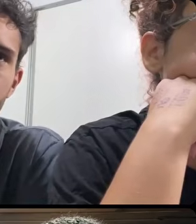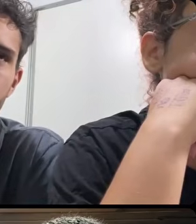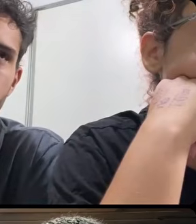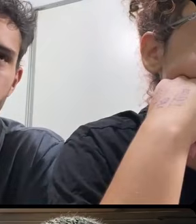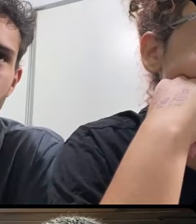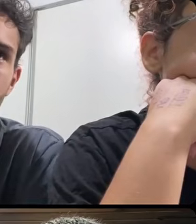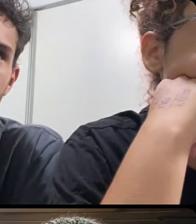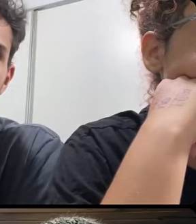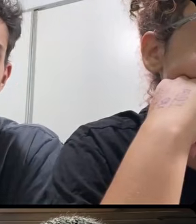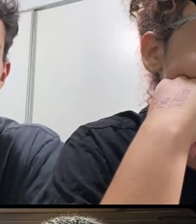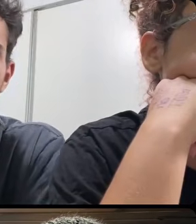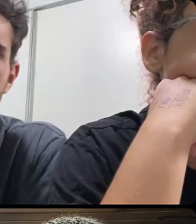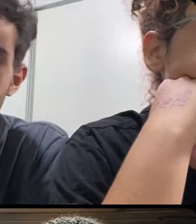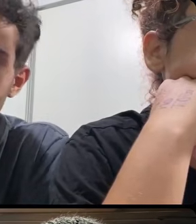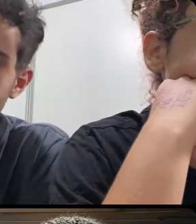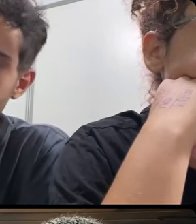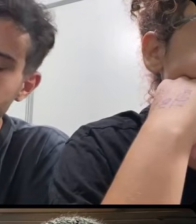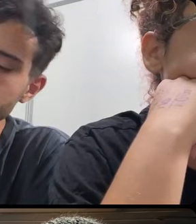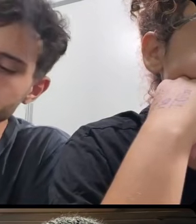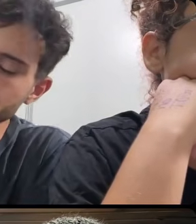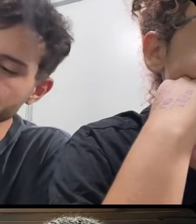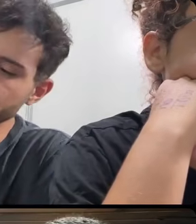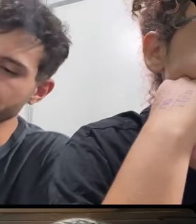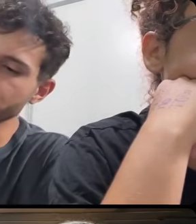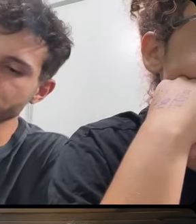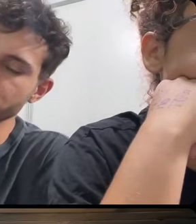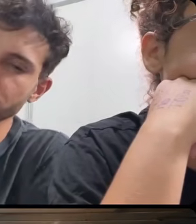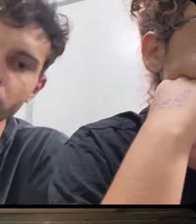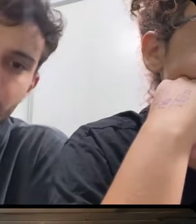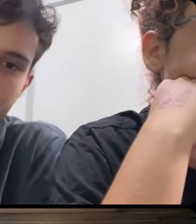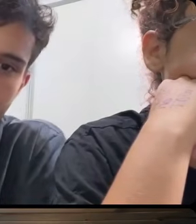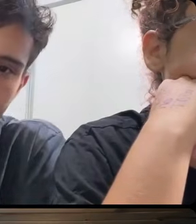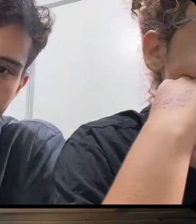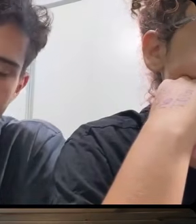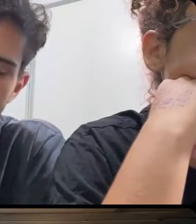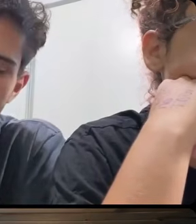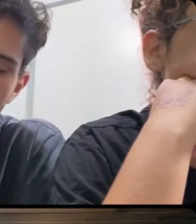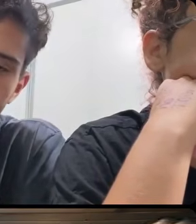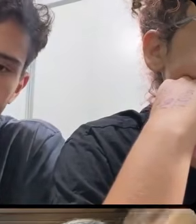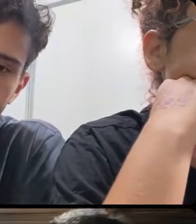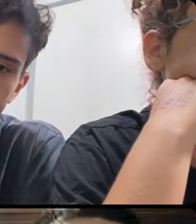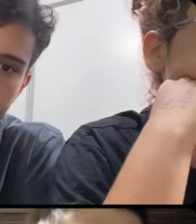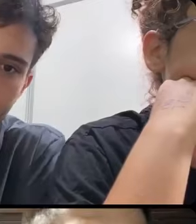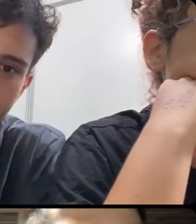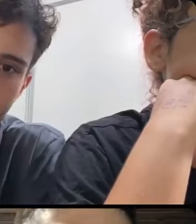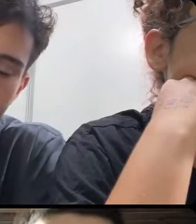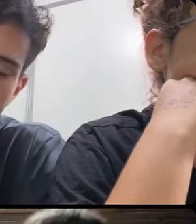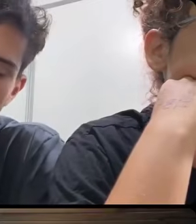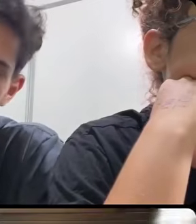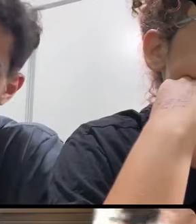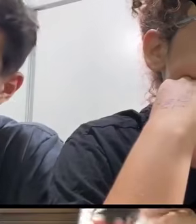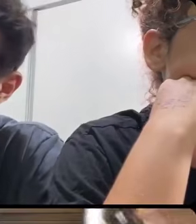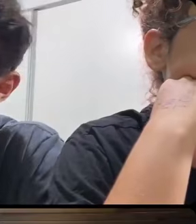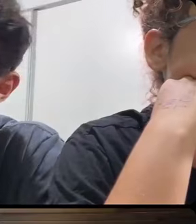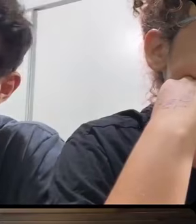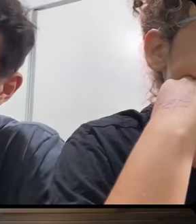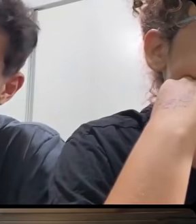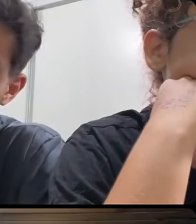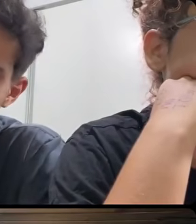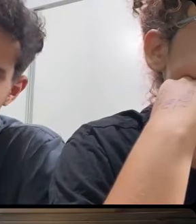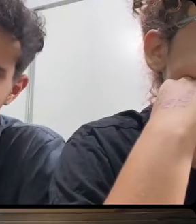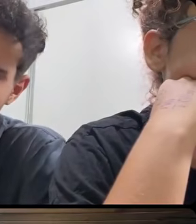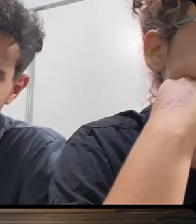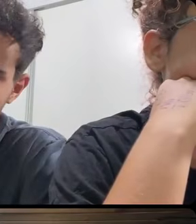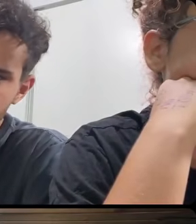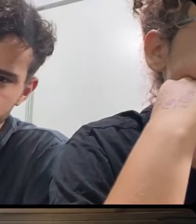Em agosto de 2024, a igreja lá aqui em Renúncia, ela ganhou uma bolsa, né, para participar da...